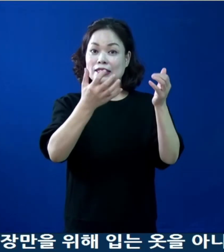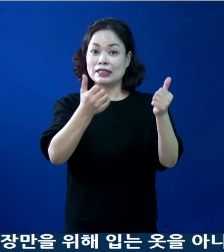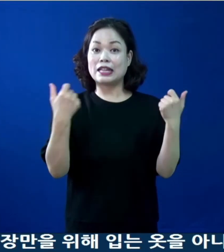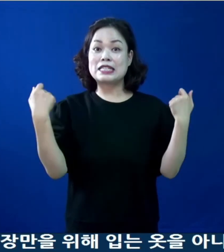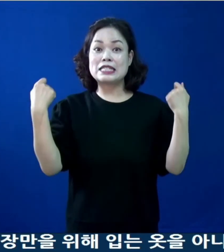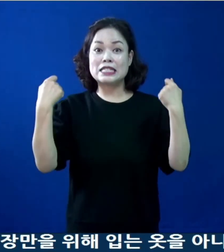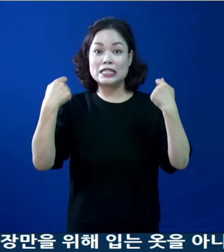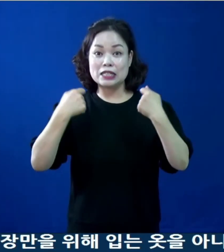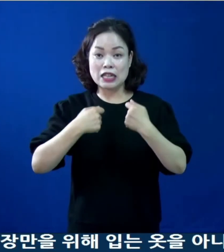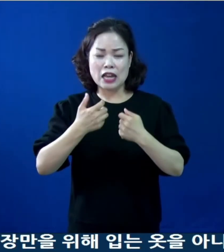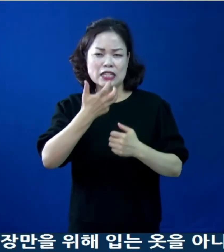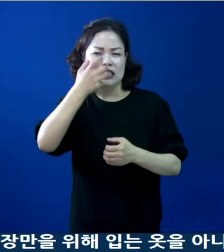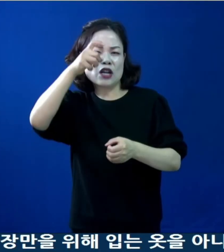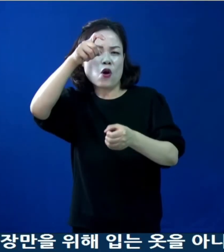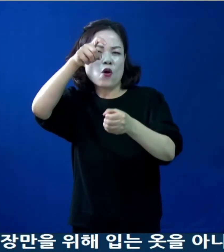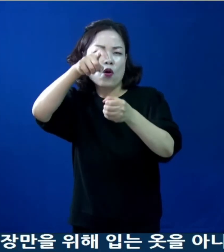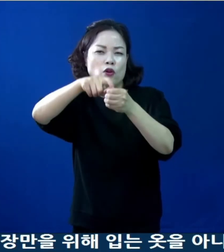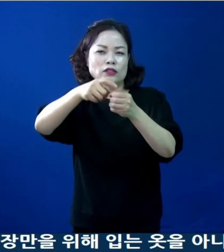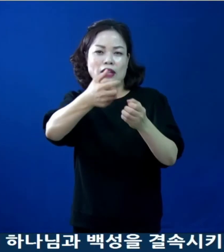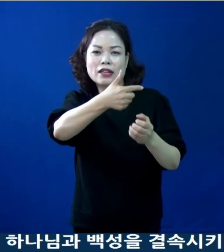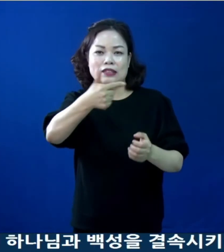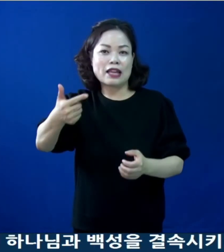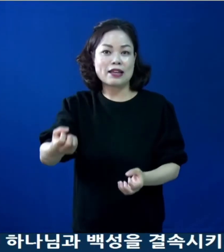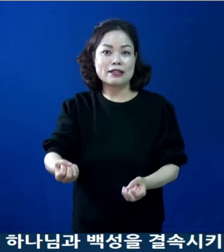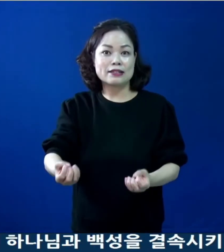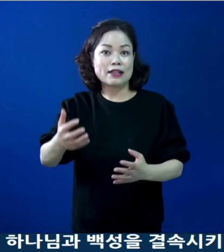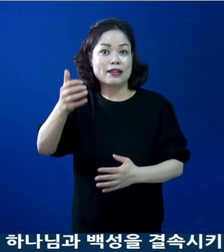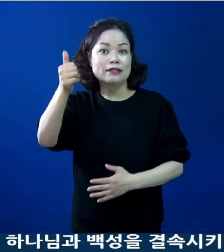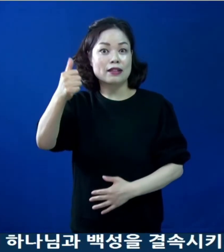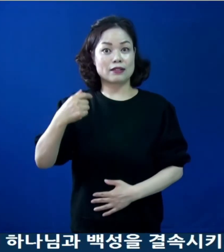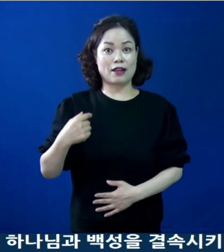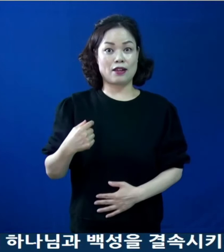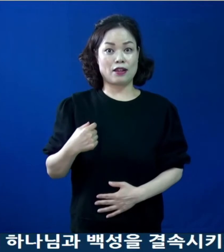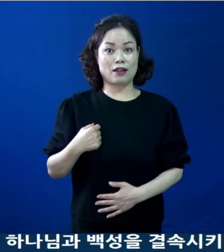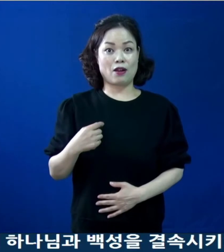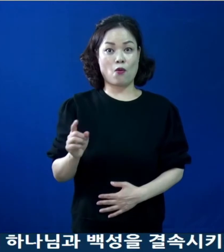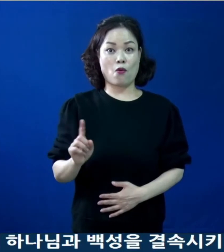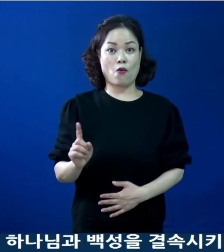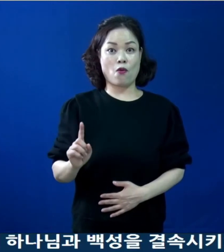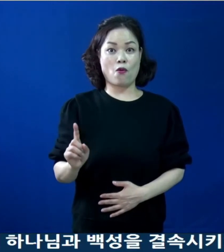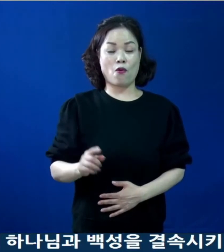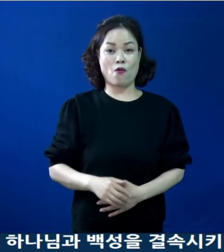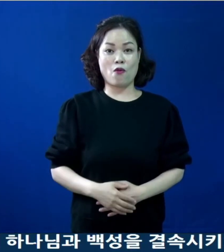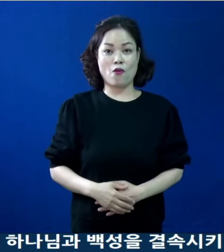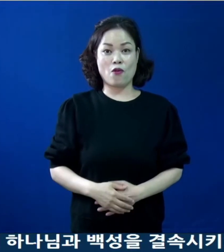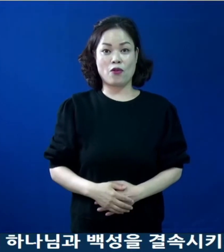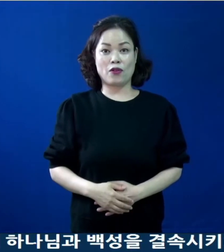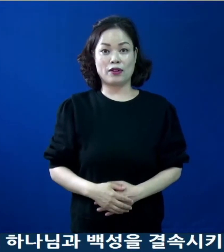될 영적인 대제사장의 옷은 어떤 것일까요?